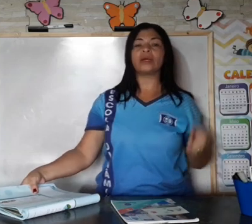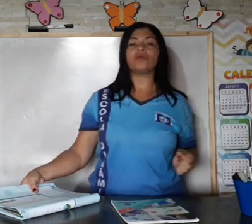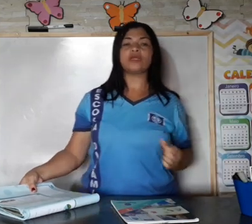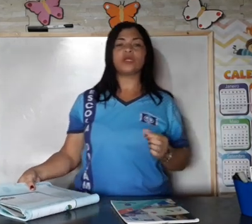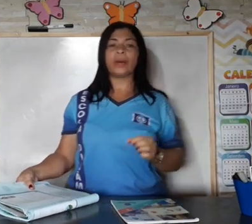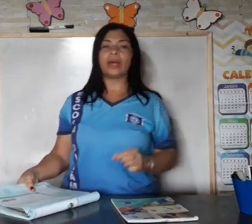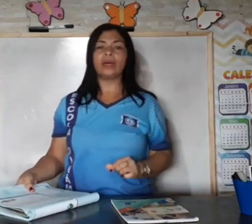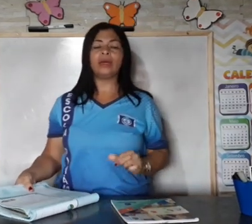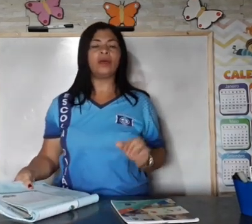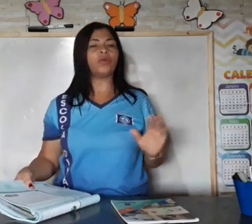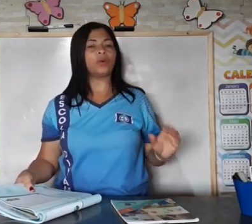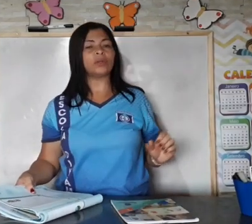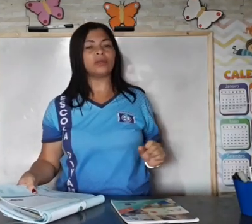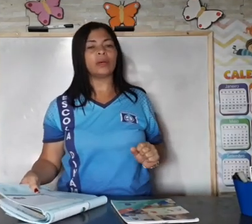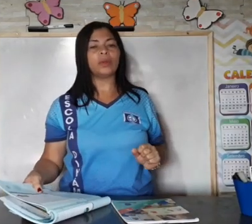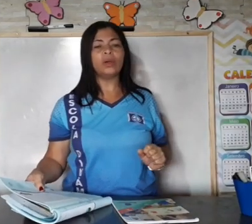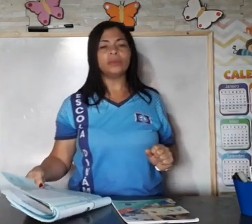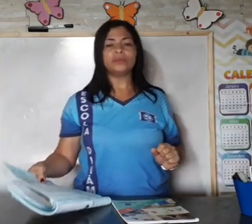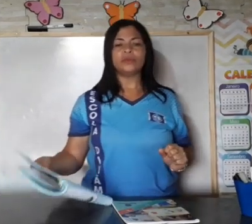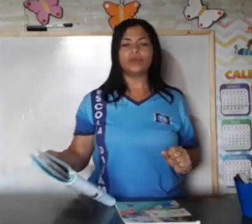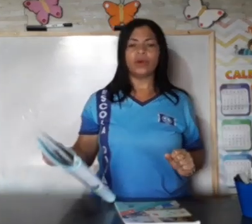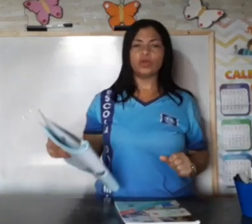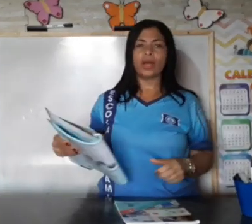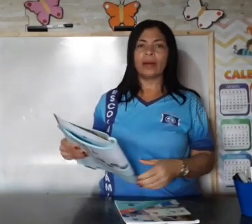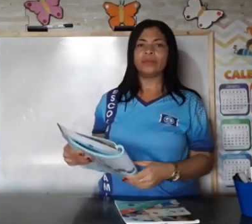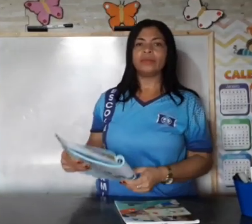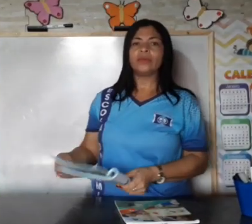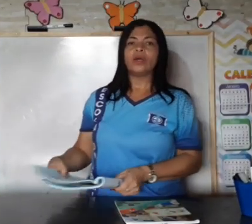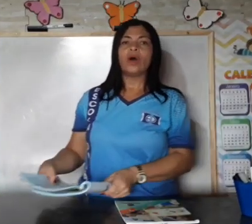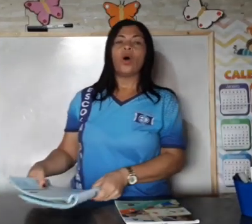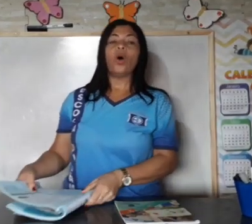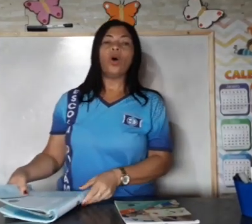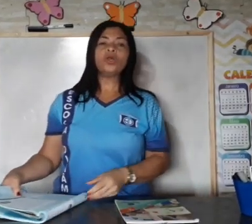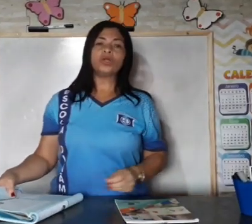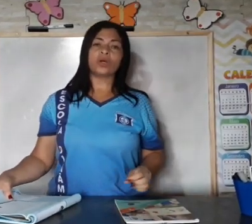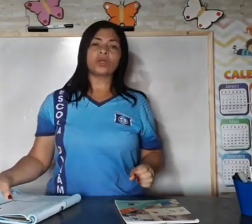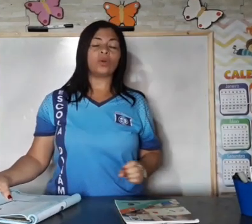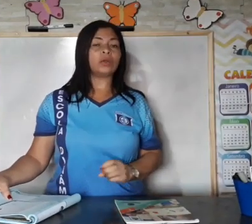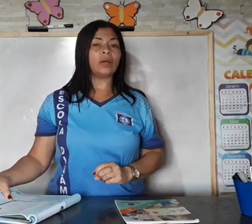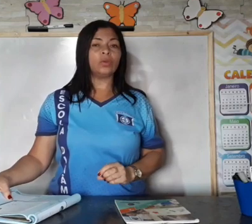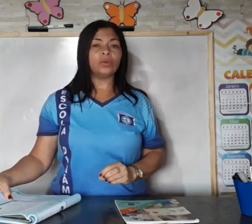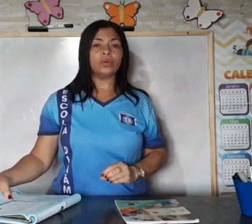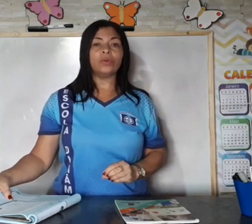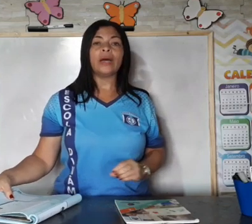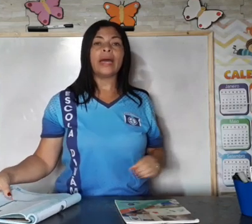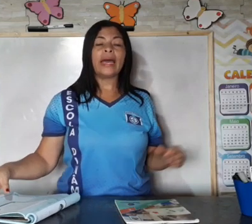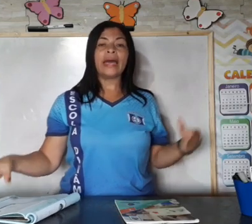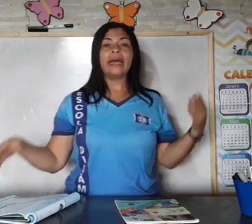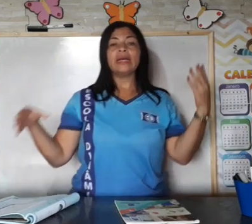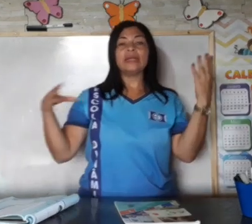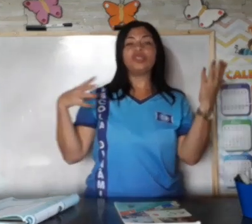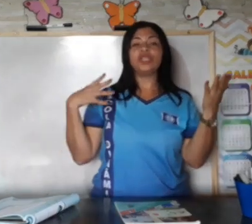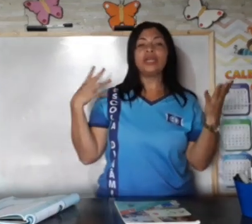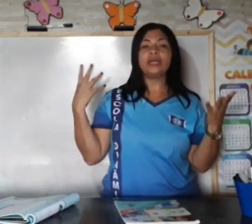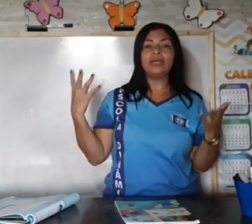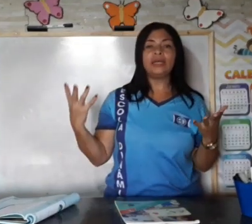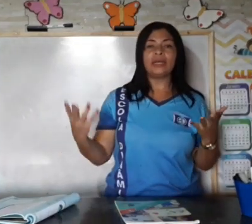que vocês peguem e voltem, tá bom? Vamos lá. Hoje nosso conteúdo é